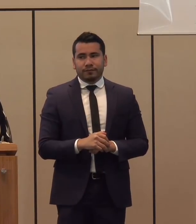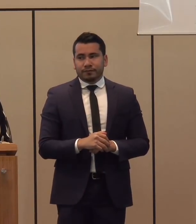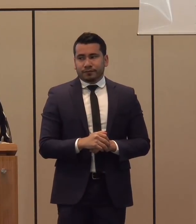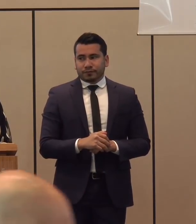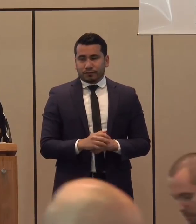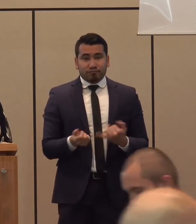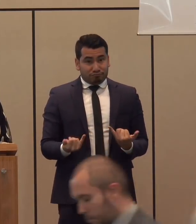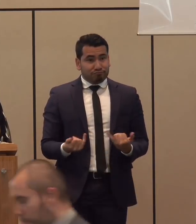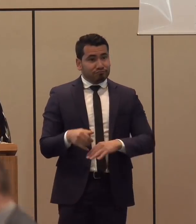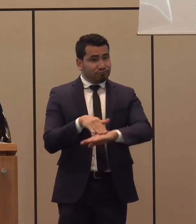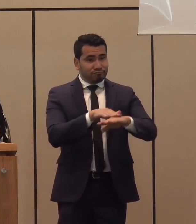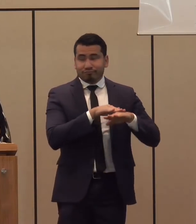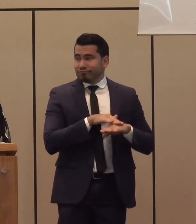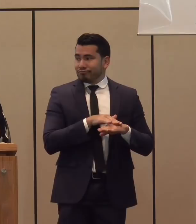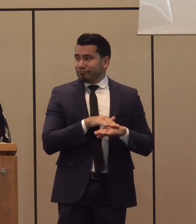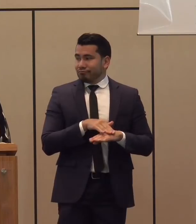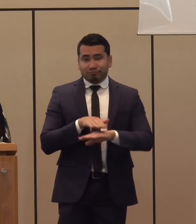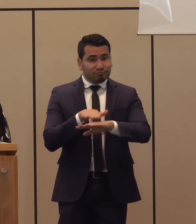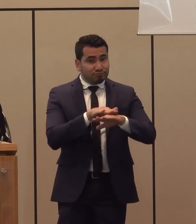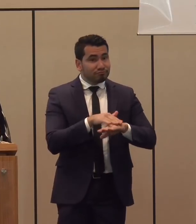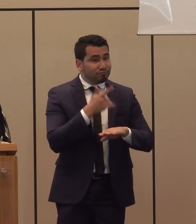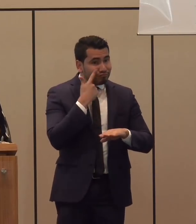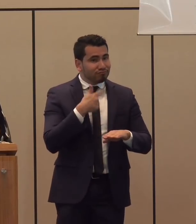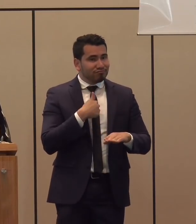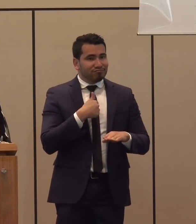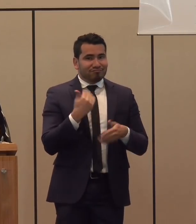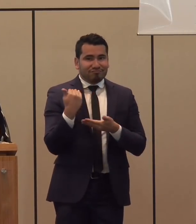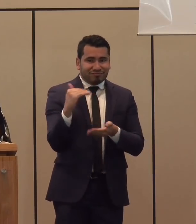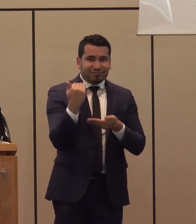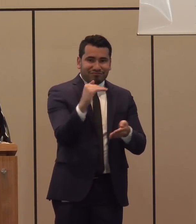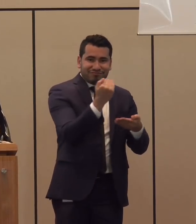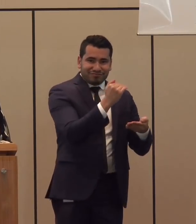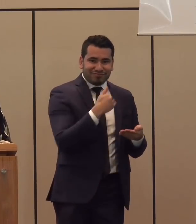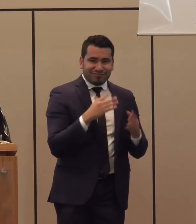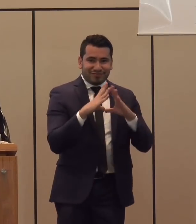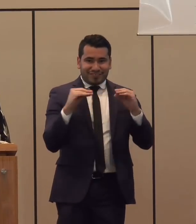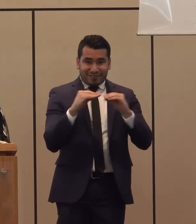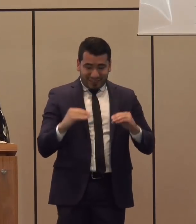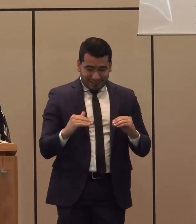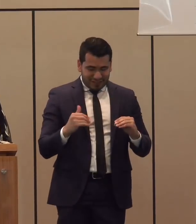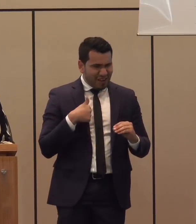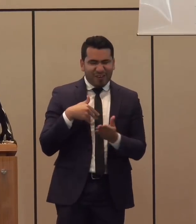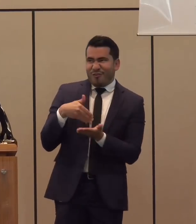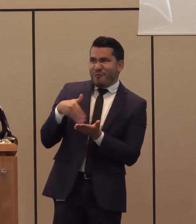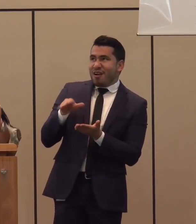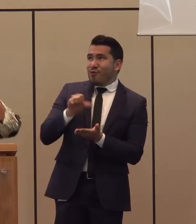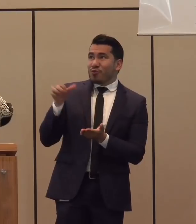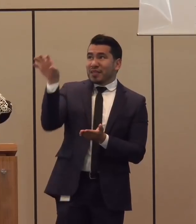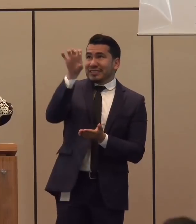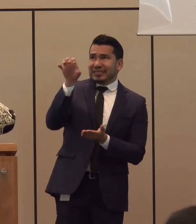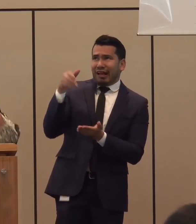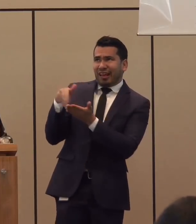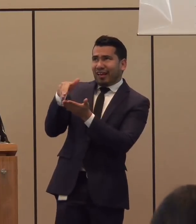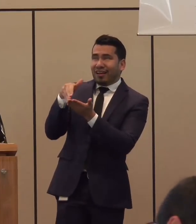estamos promocionando que los regalos de navidad en esta época los colombianos compren colombiano tenemos una campaña